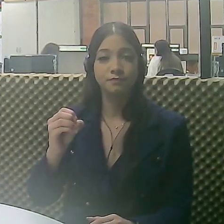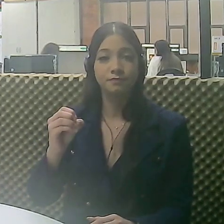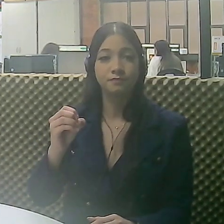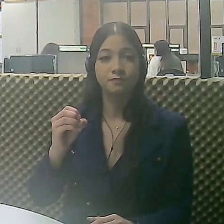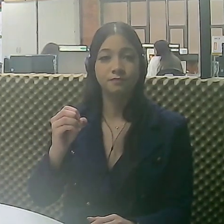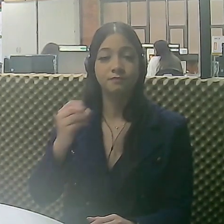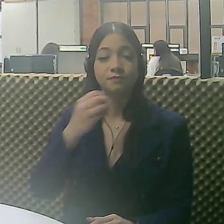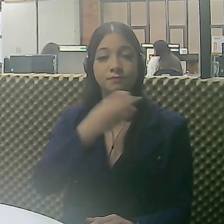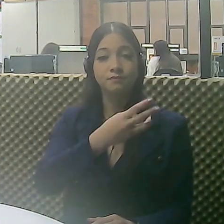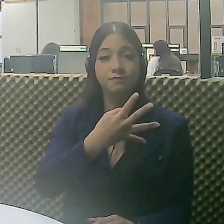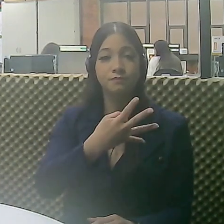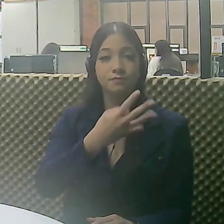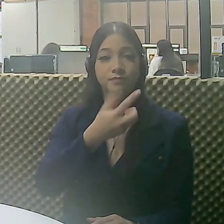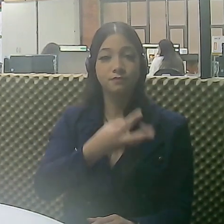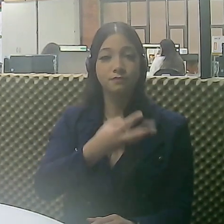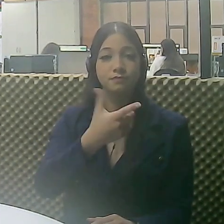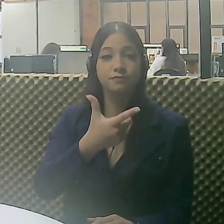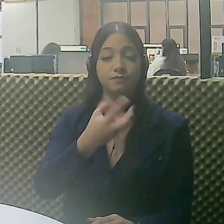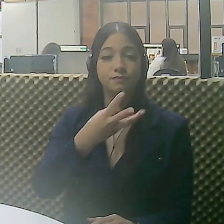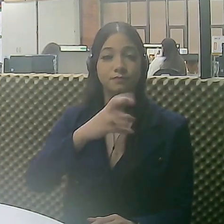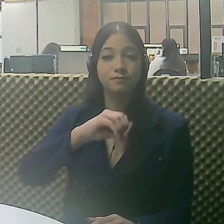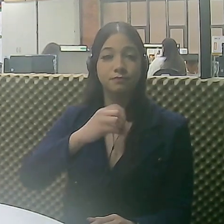34-3239-6700,